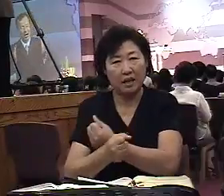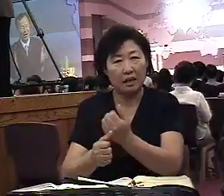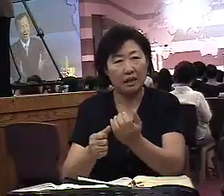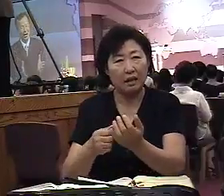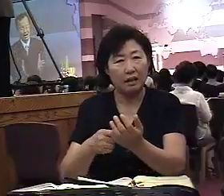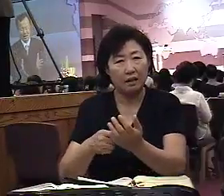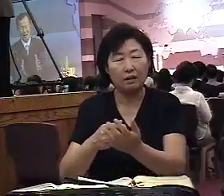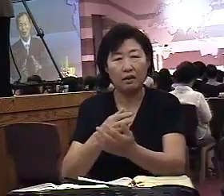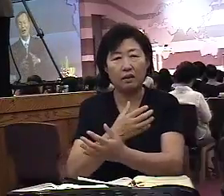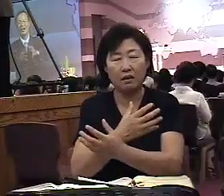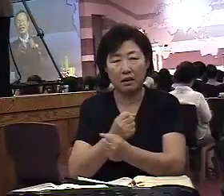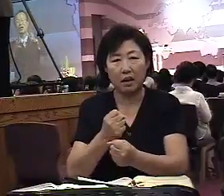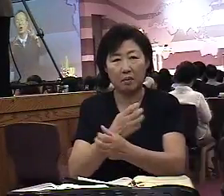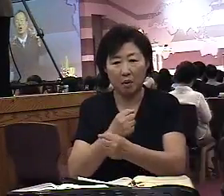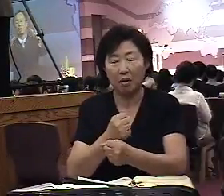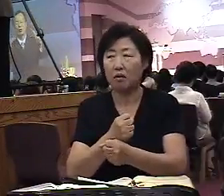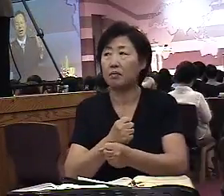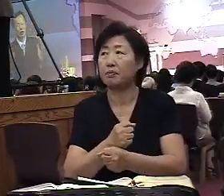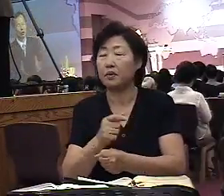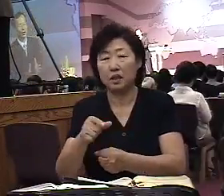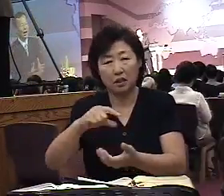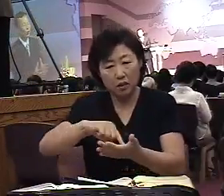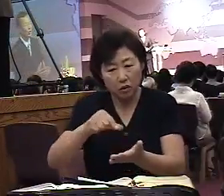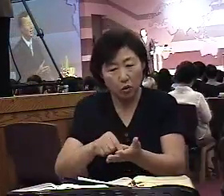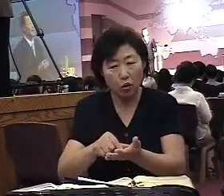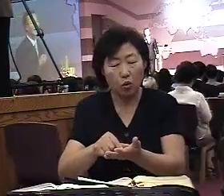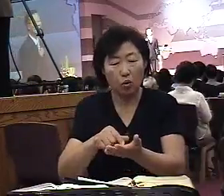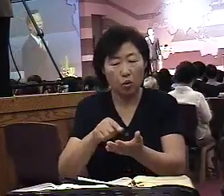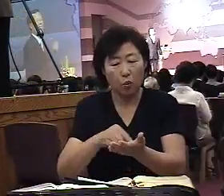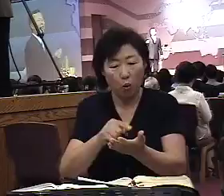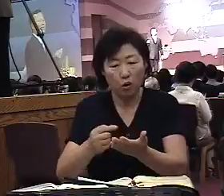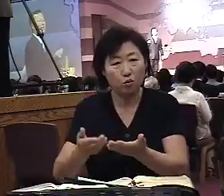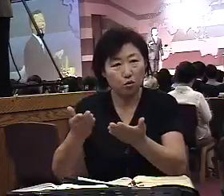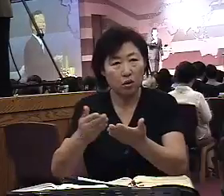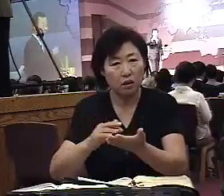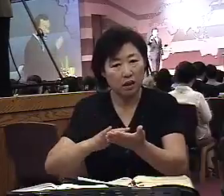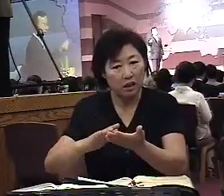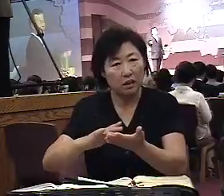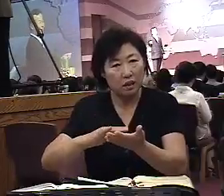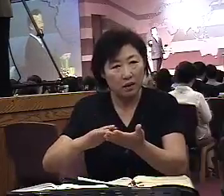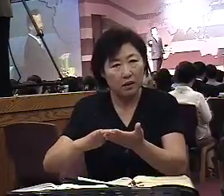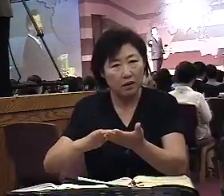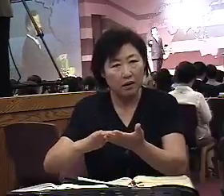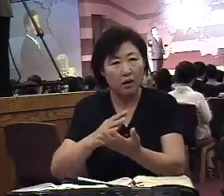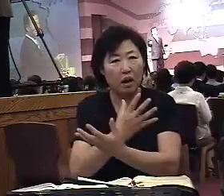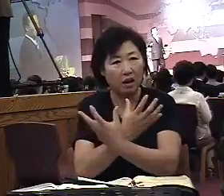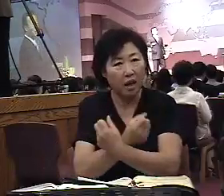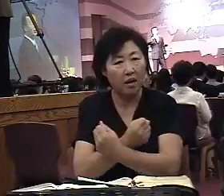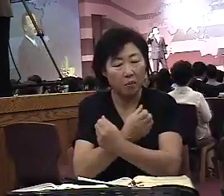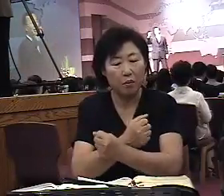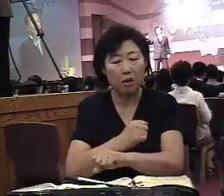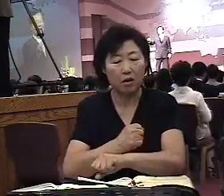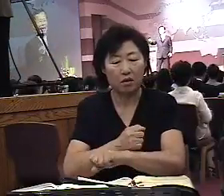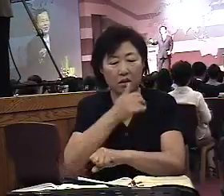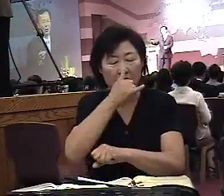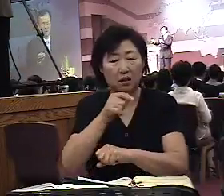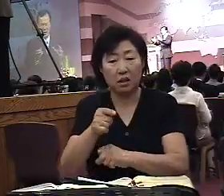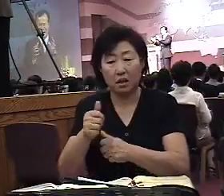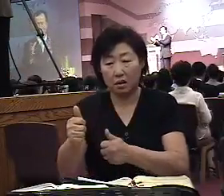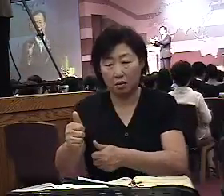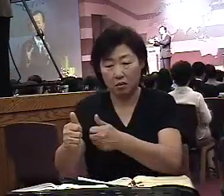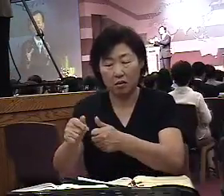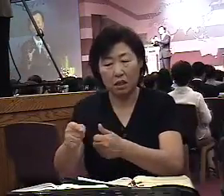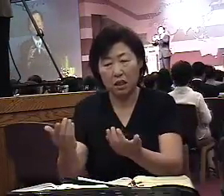정도의 일을 하라, 그러면 내가 이 정도의 보상을 주리라 하고 우리는 계산을 따라 계약을 합니다. 그러면 거기에